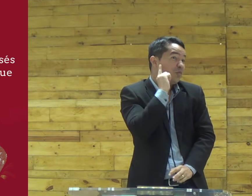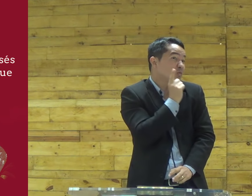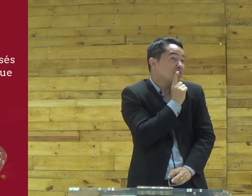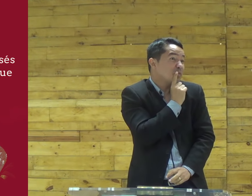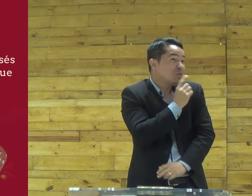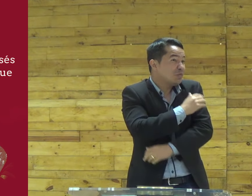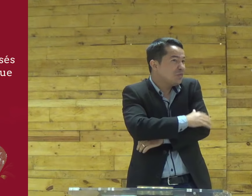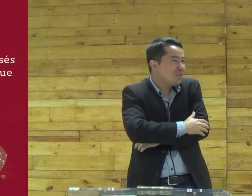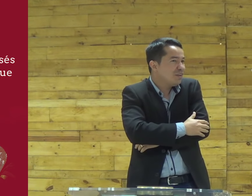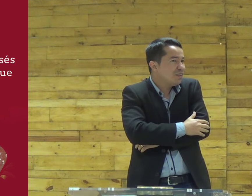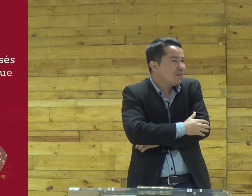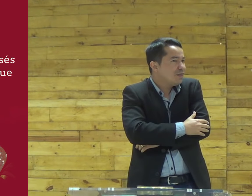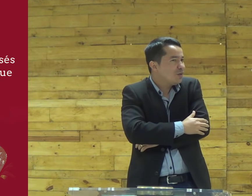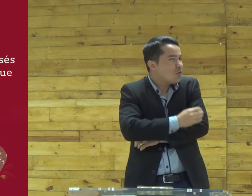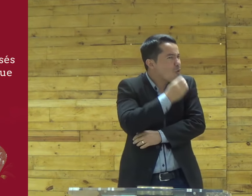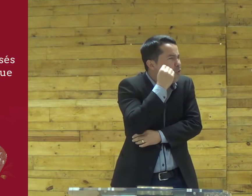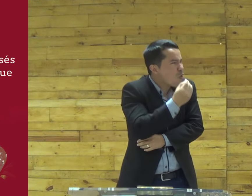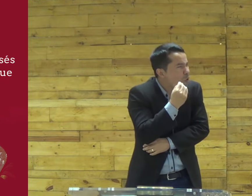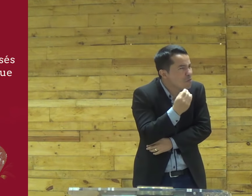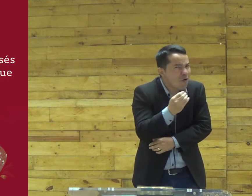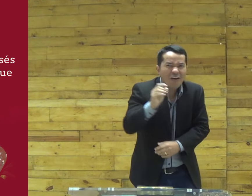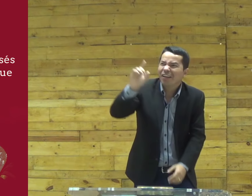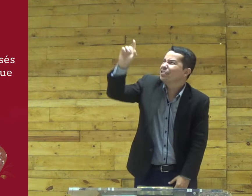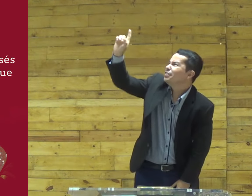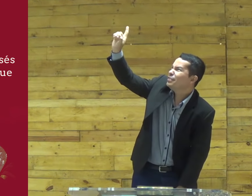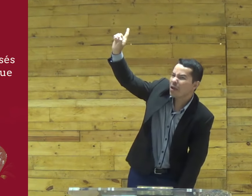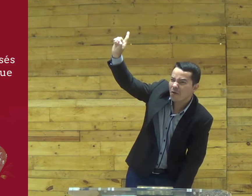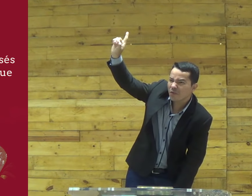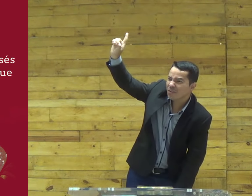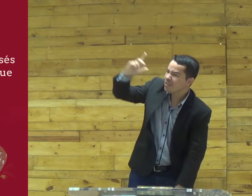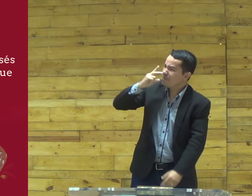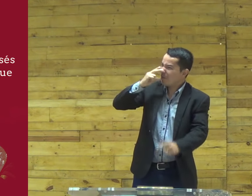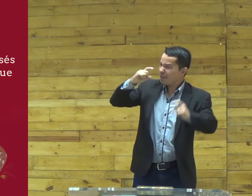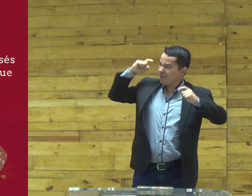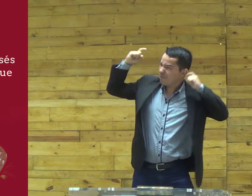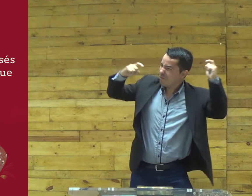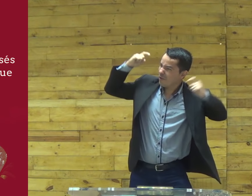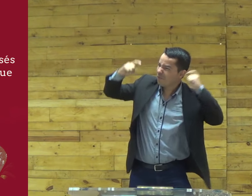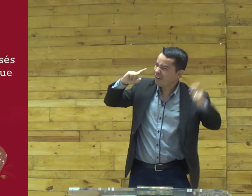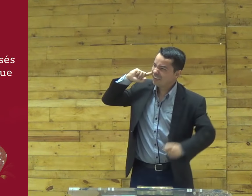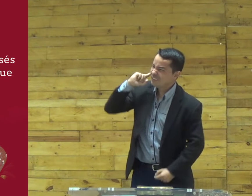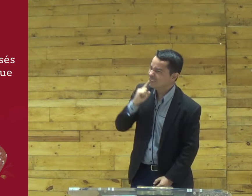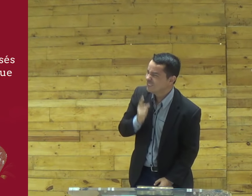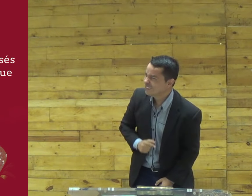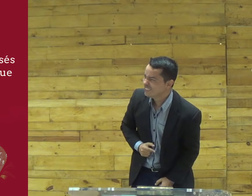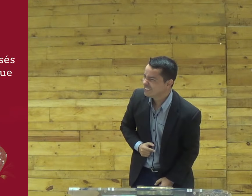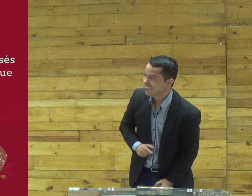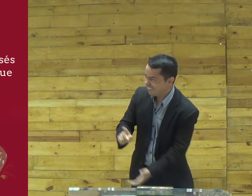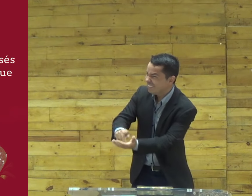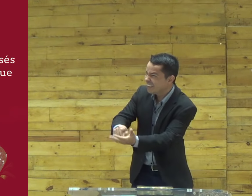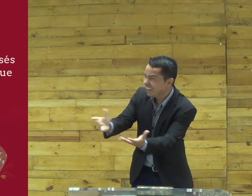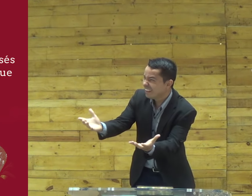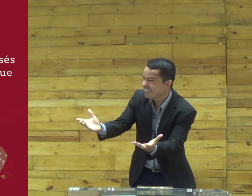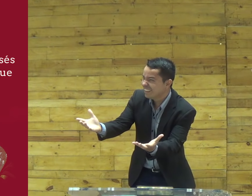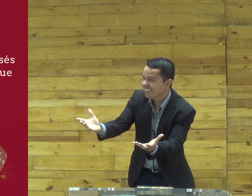e você tem. E um deles lá perdido em alguma alguma parte da lei estava que você deveria respeitar o